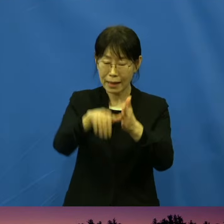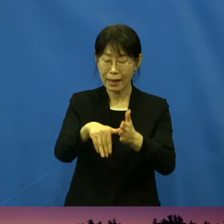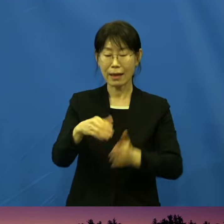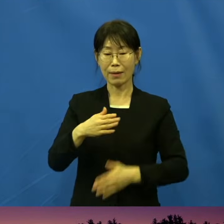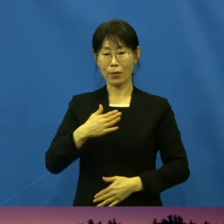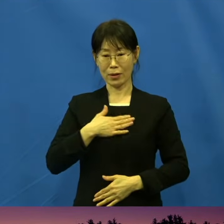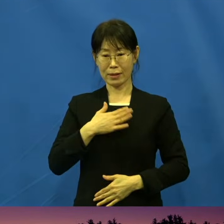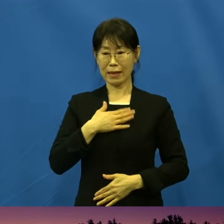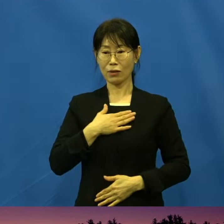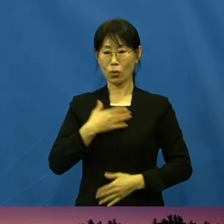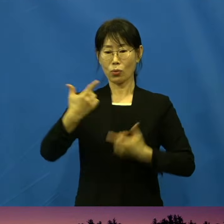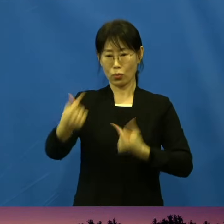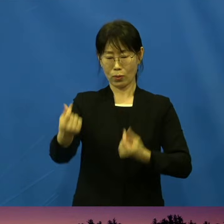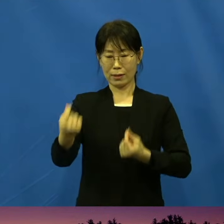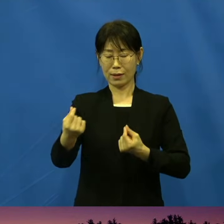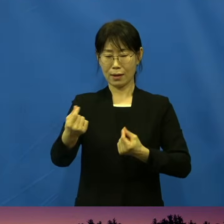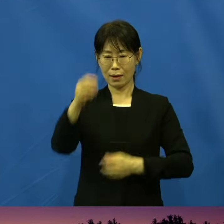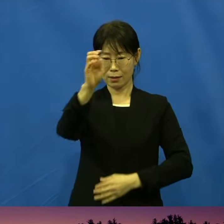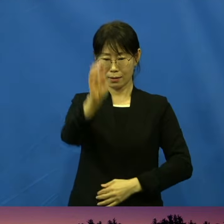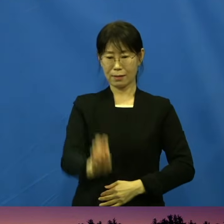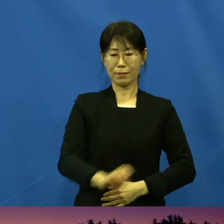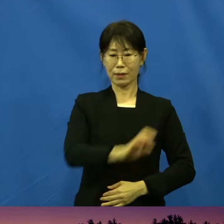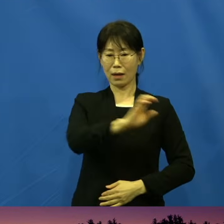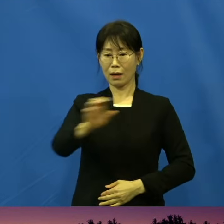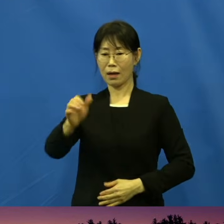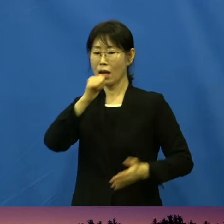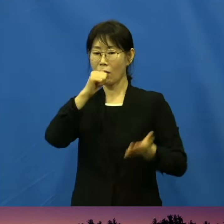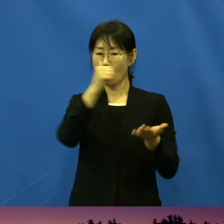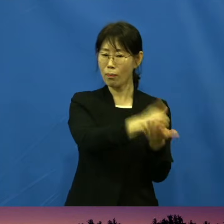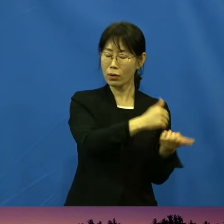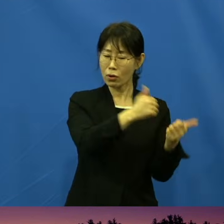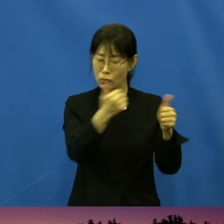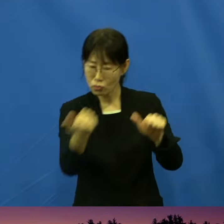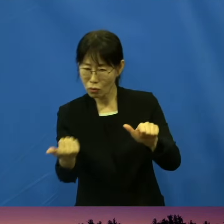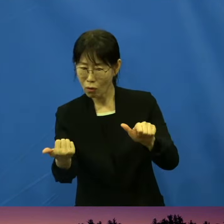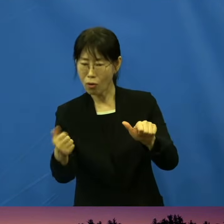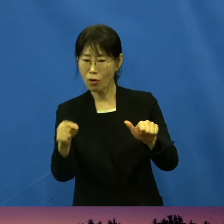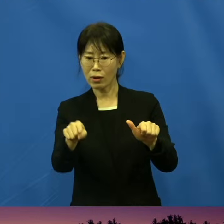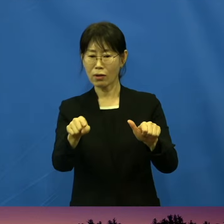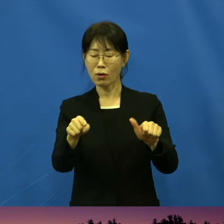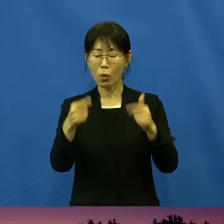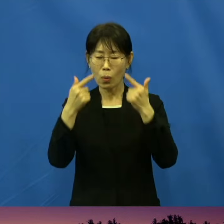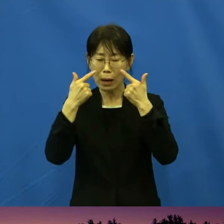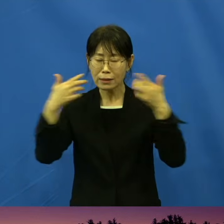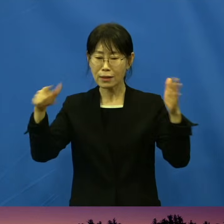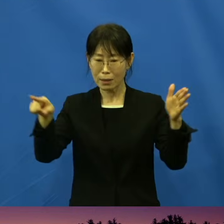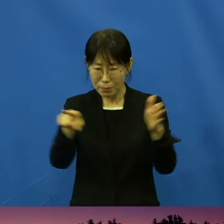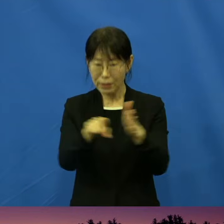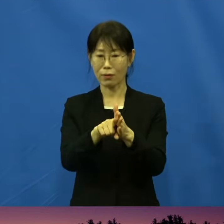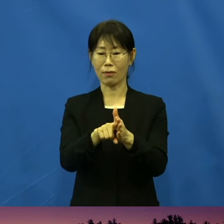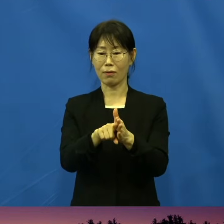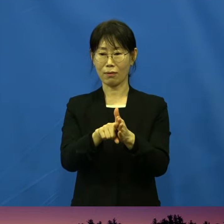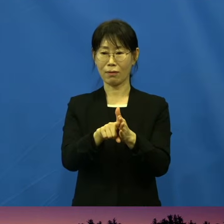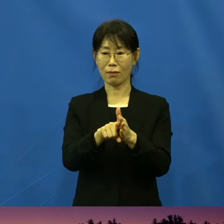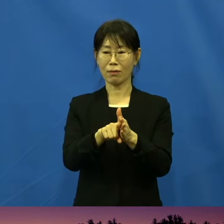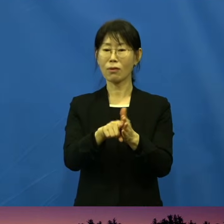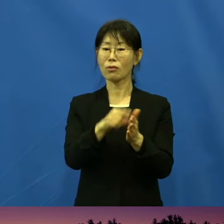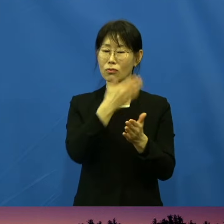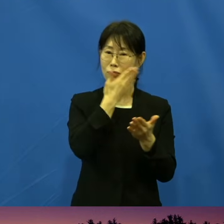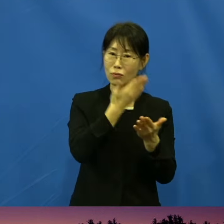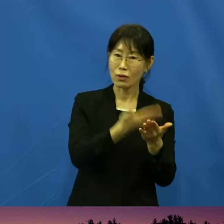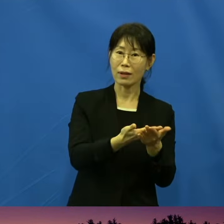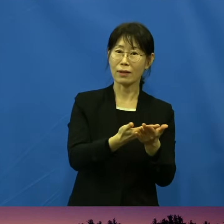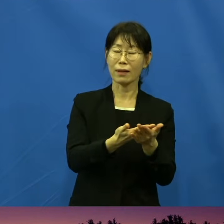죽은 것과 같은 일이 내가 믿음을 통하여 일어난다는 거예요. 우리가 할 수 없는 일을 그리스도가 대신